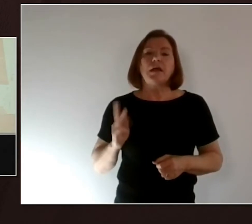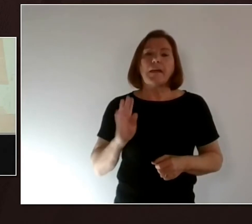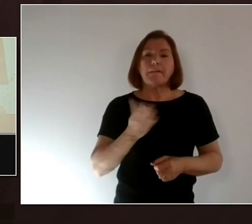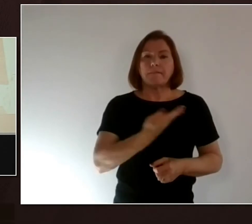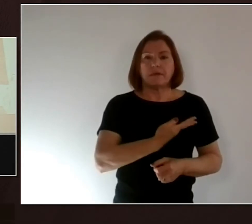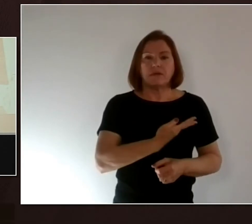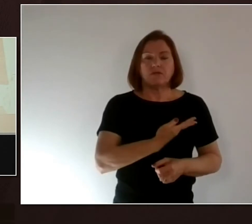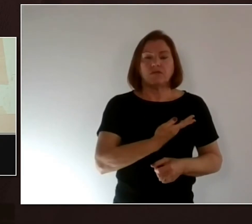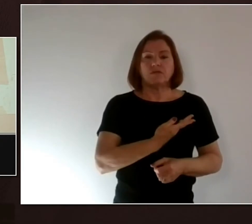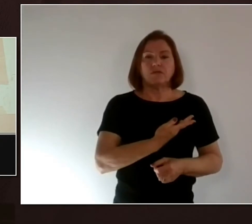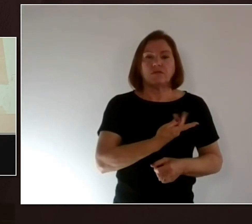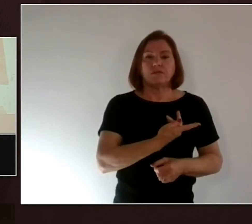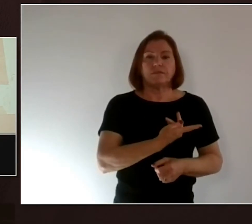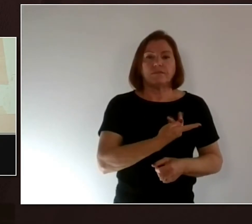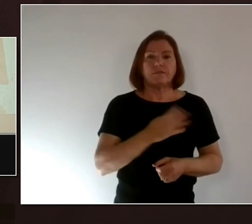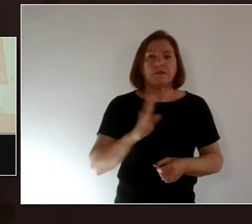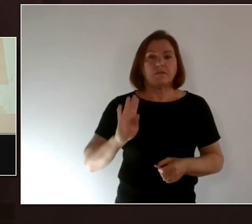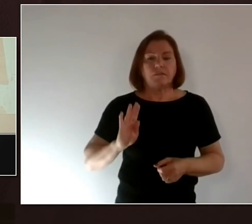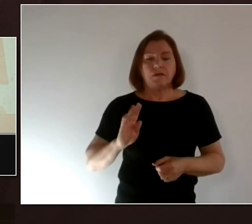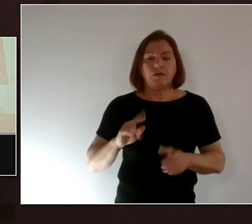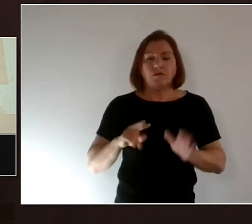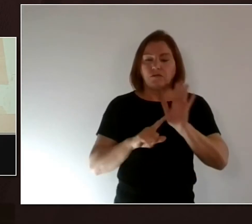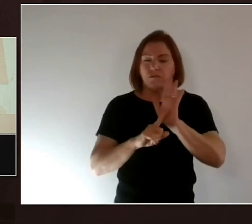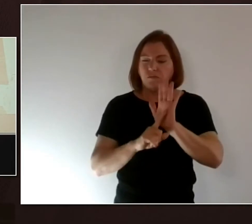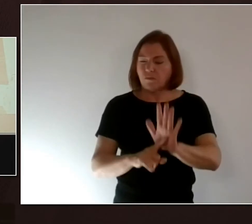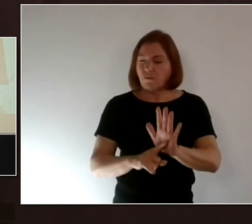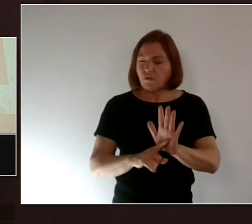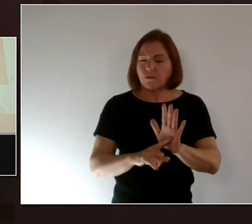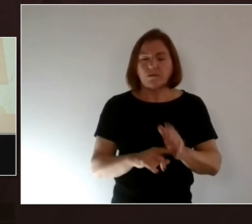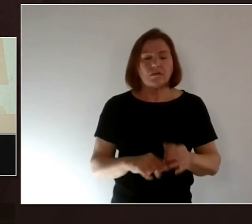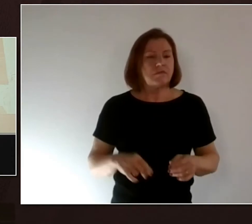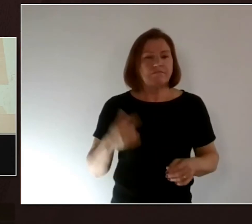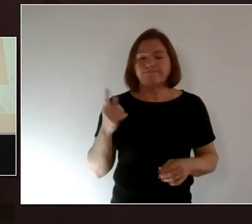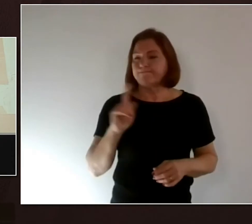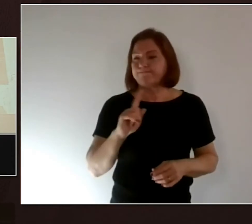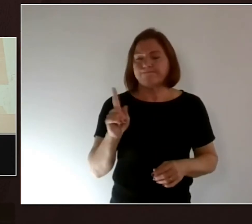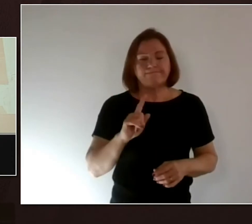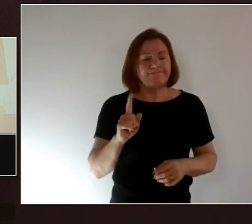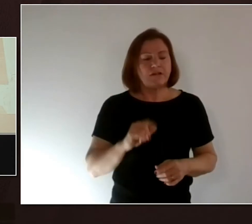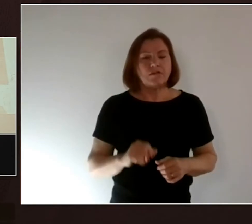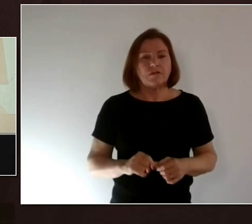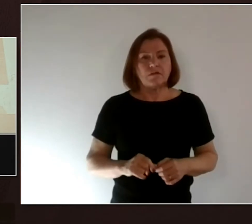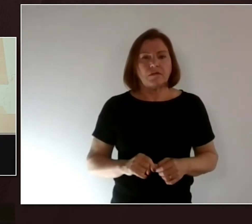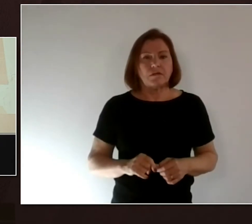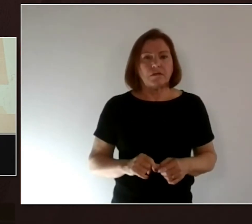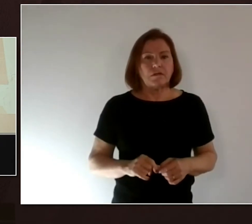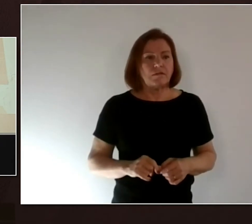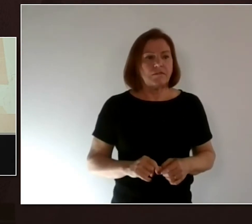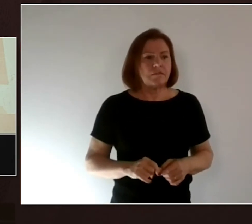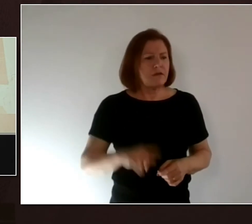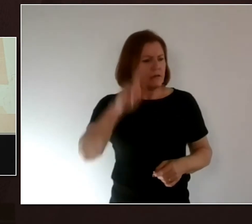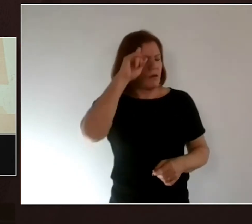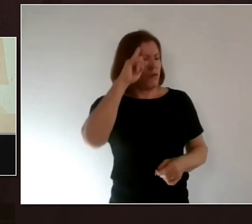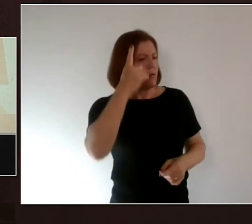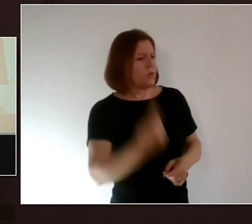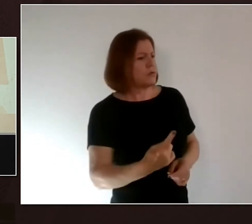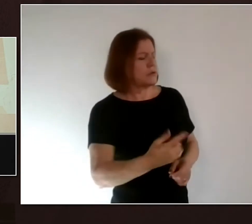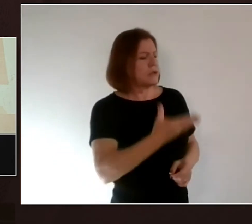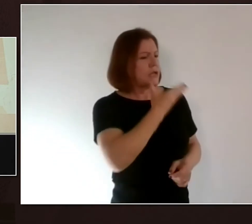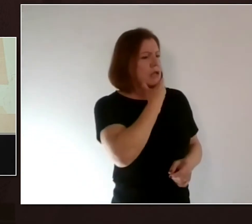E assim como ao homem está ordenado, né, aos homens está ordenado